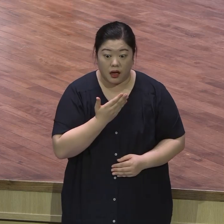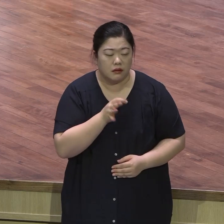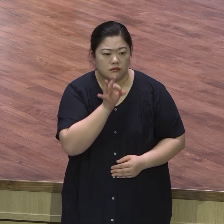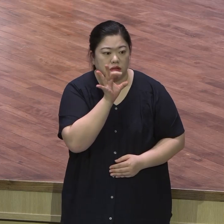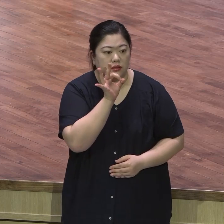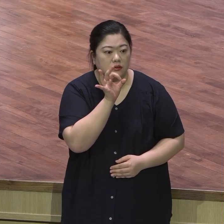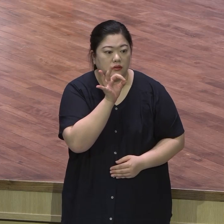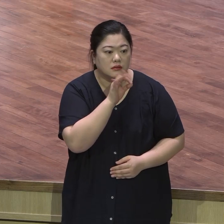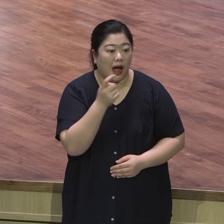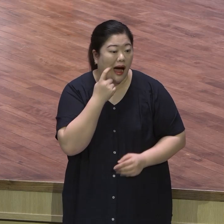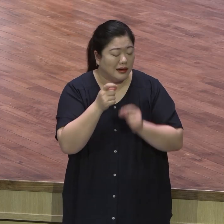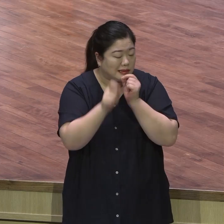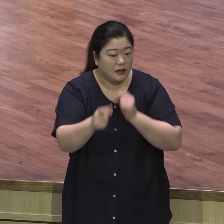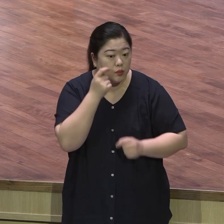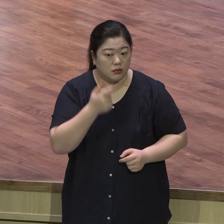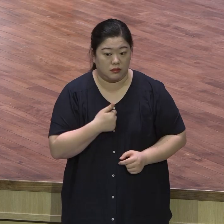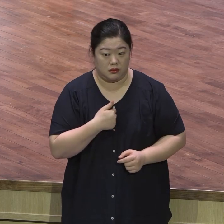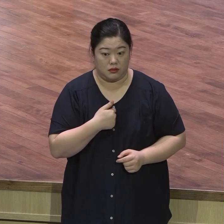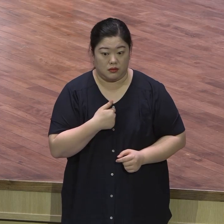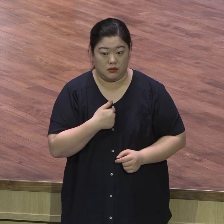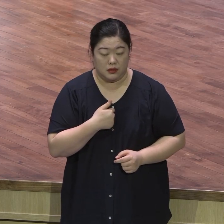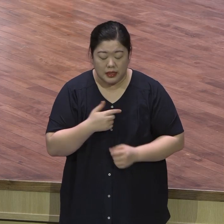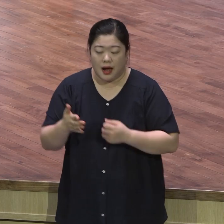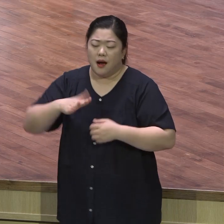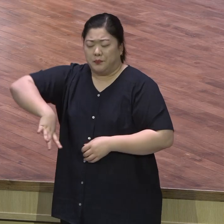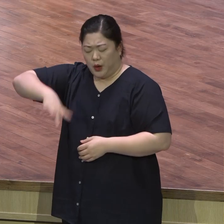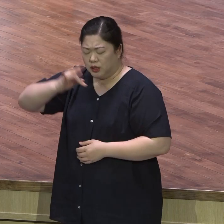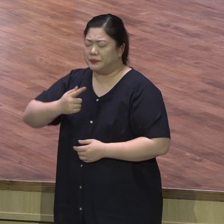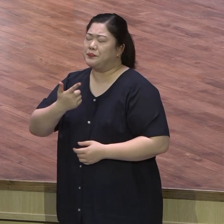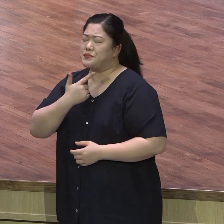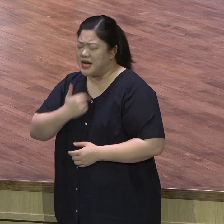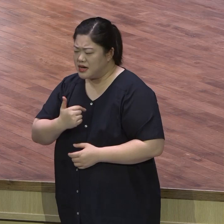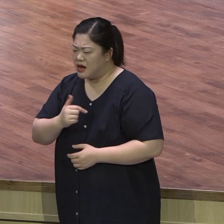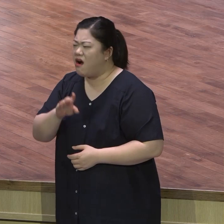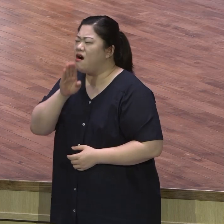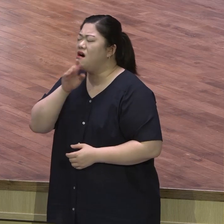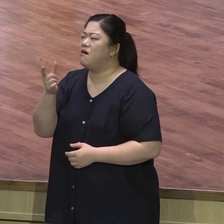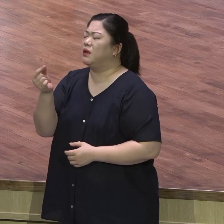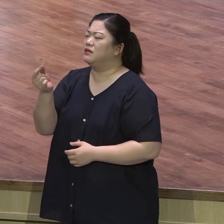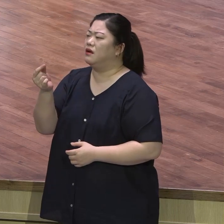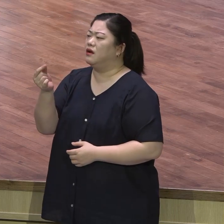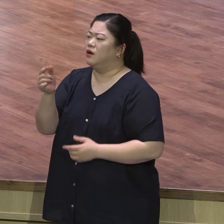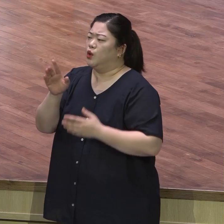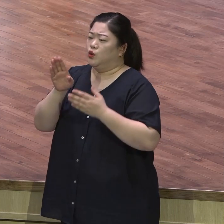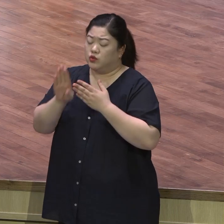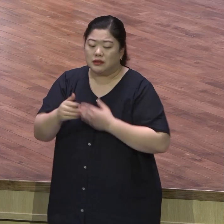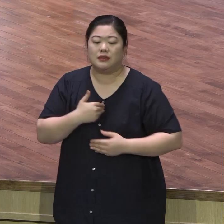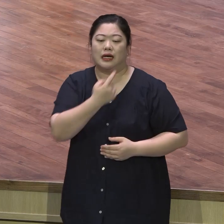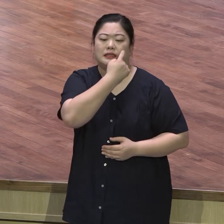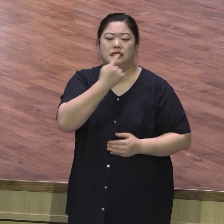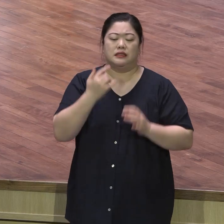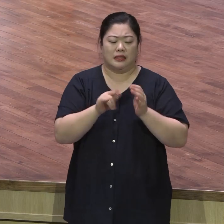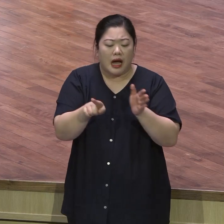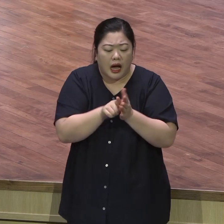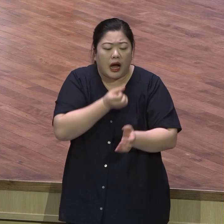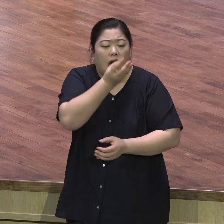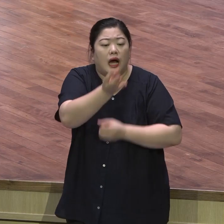정의로 선 좀 이리시기 바랍니다. 정인이에요. 정인. 이 말씀을 다 체험하고 선 정인이라고요.